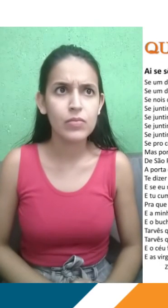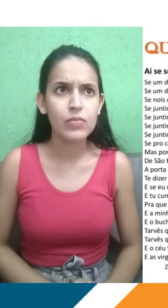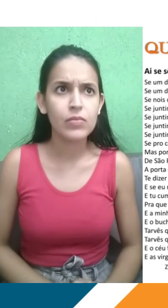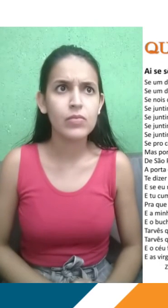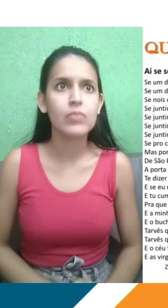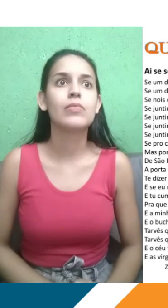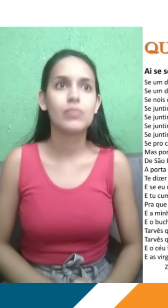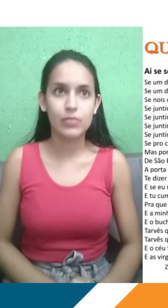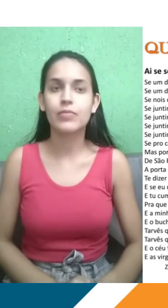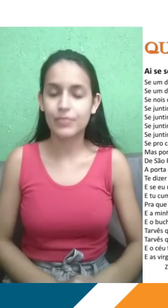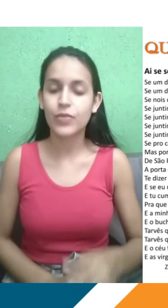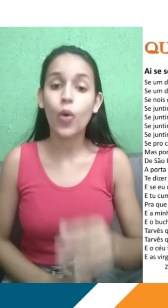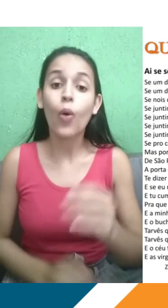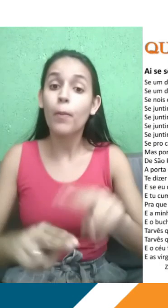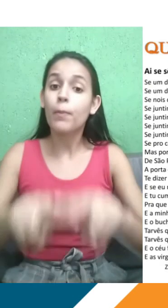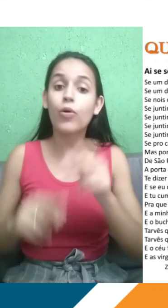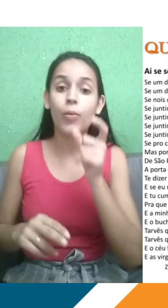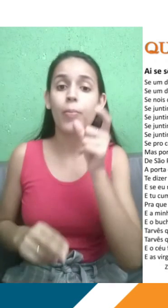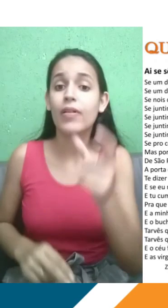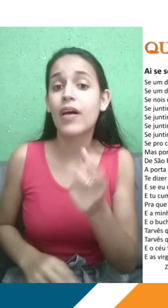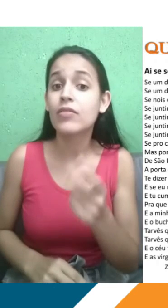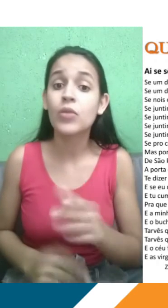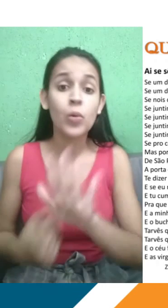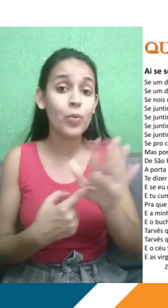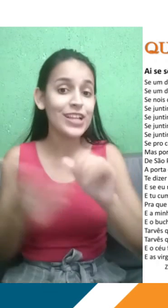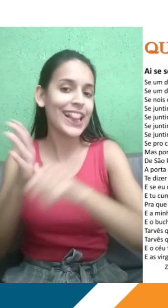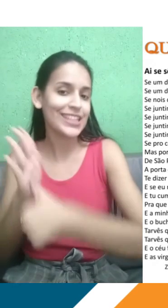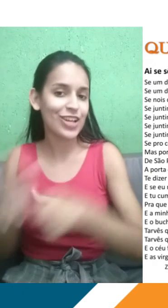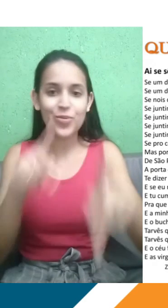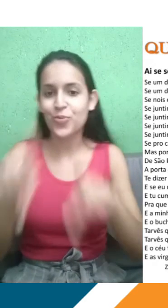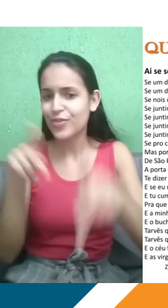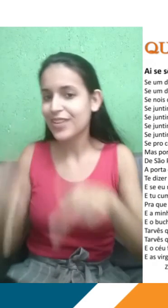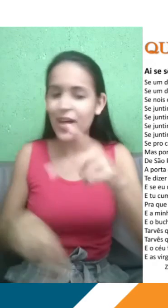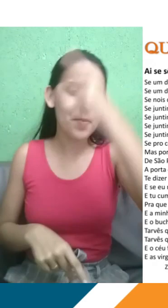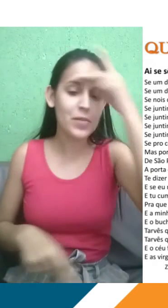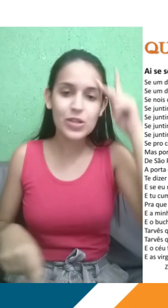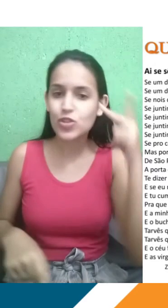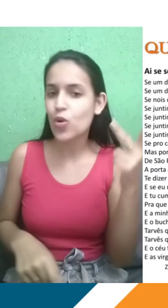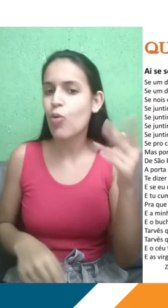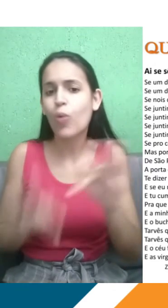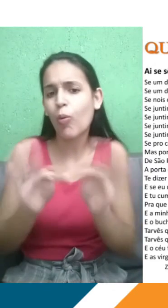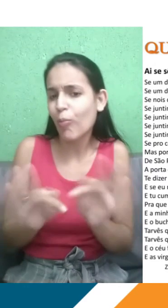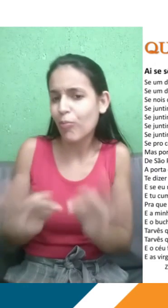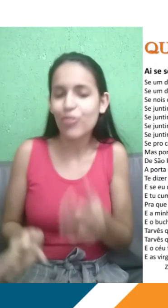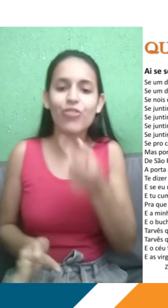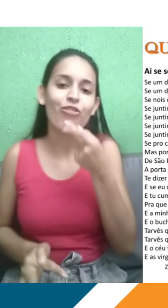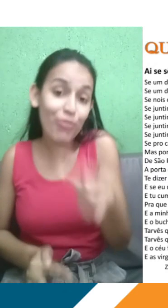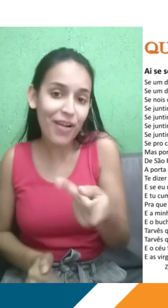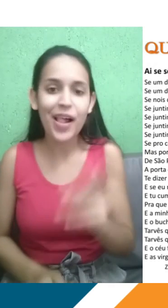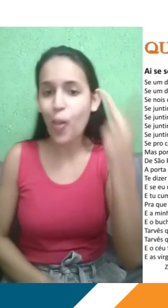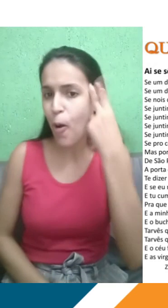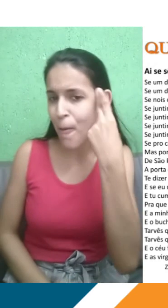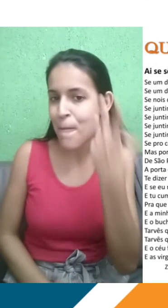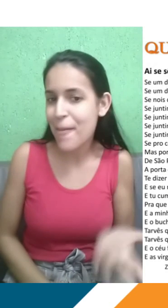descartada, pois apesar de as variantes juntim, nós, talvez, ocorrerem no registro popular, não quer dizer que o